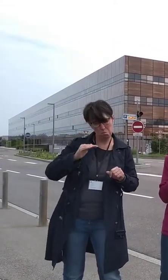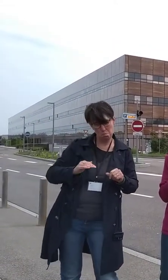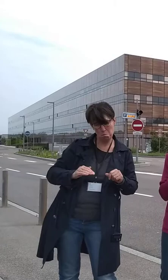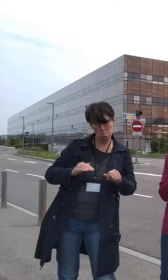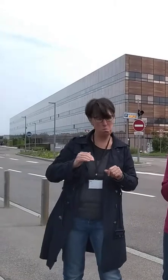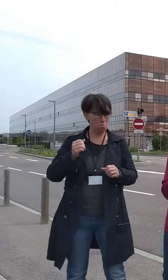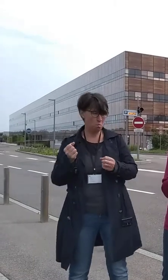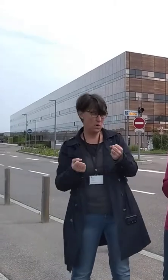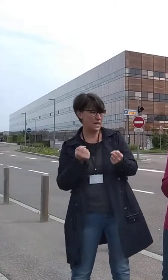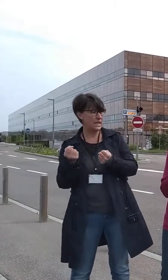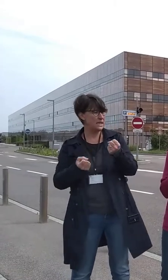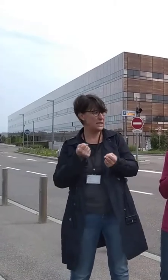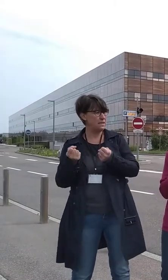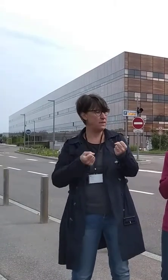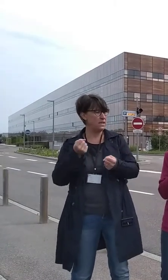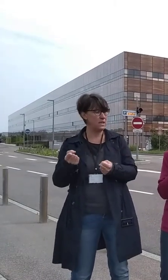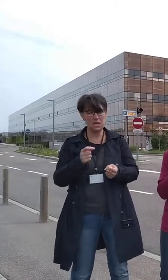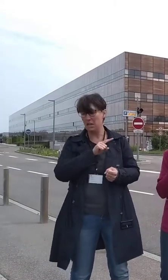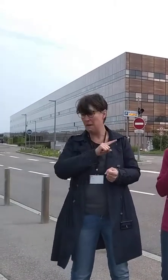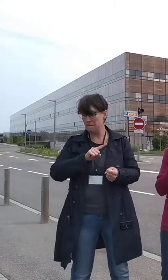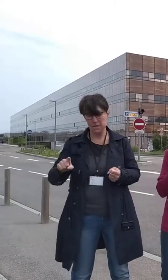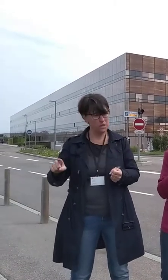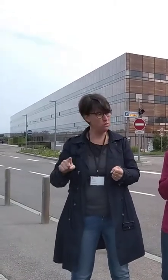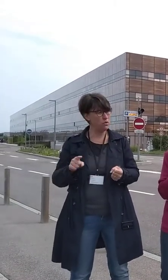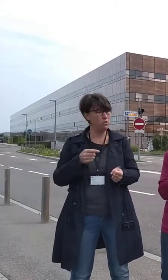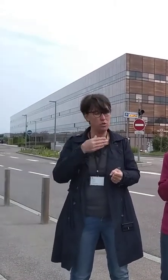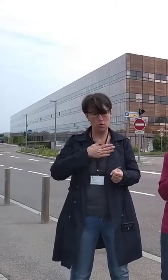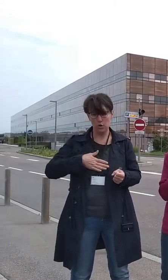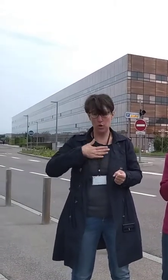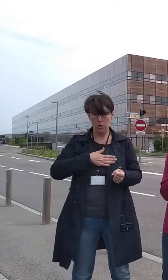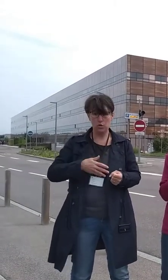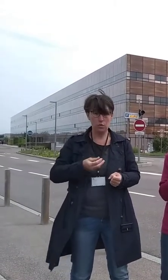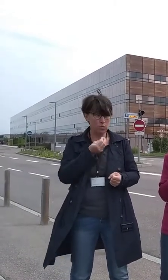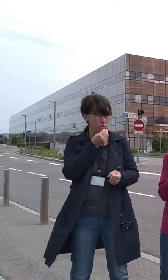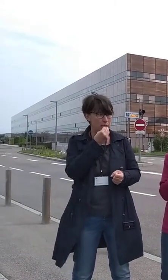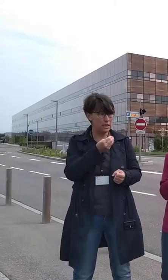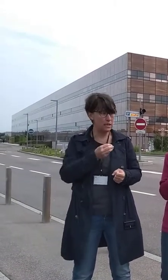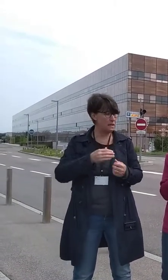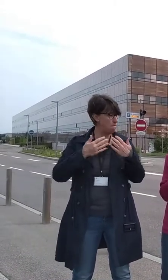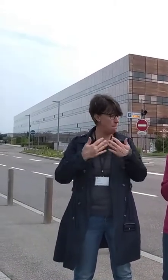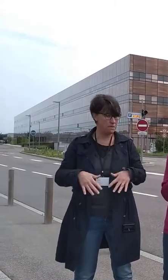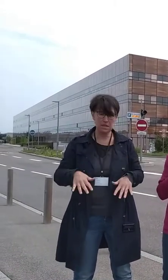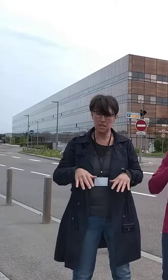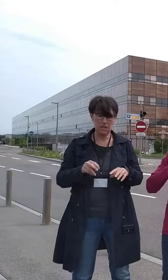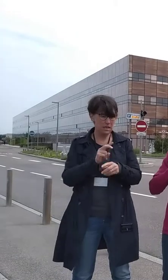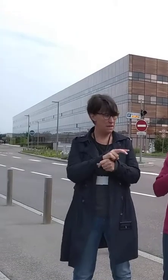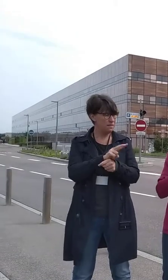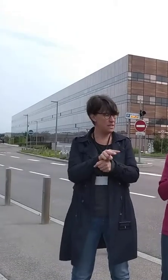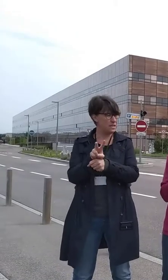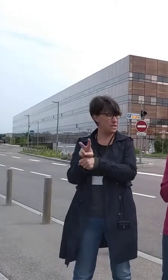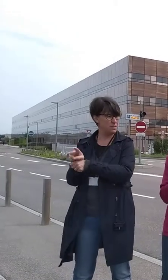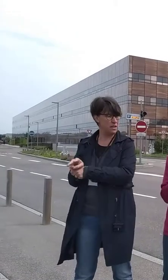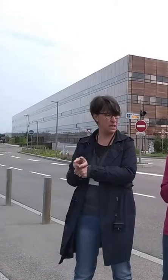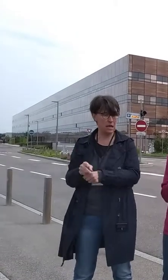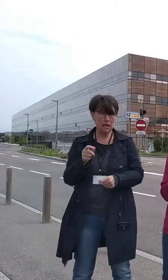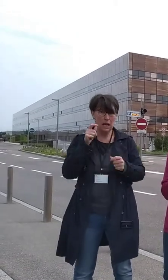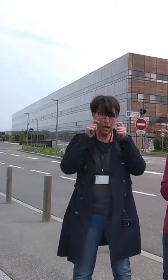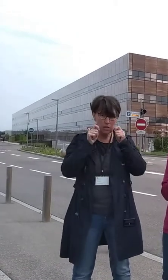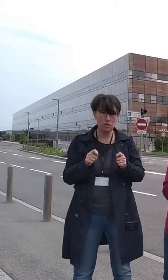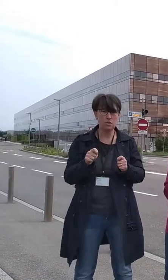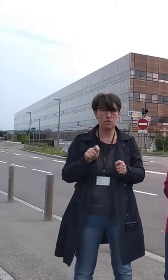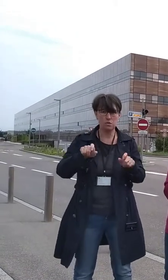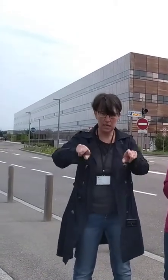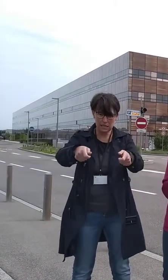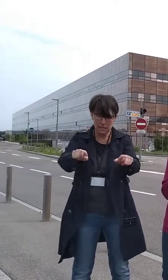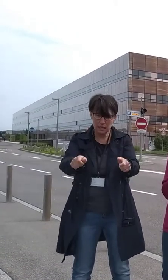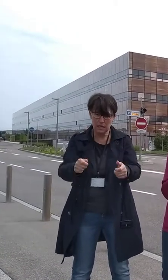EHPAD, un peu moins d'activité, plus de joyeux goûter, plus de visiteurs, car à la télé,